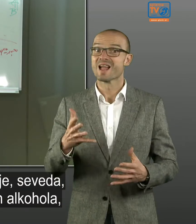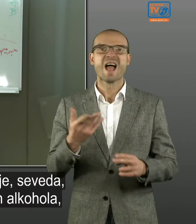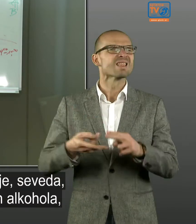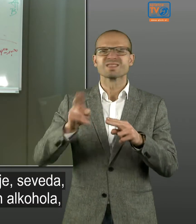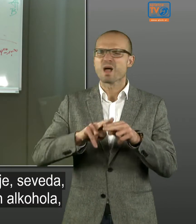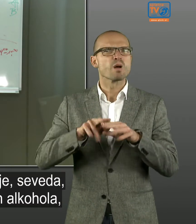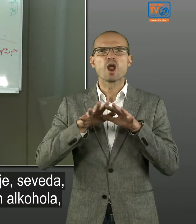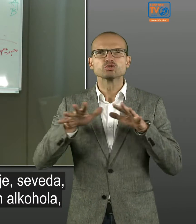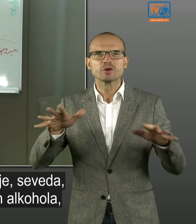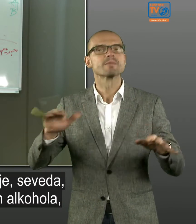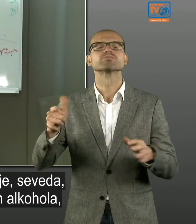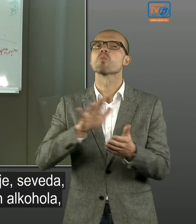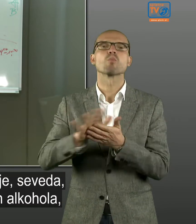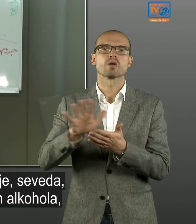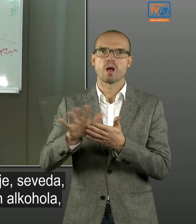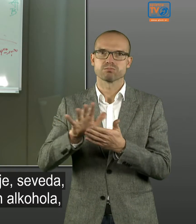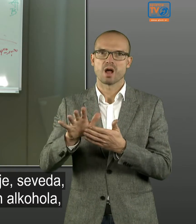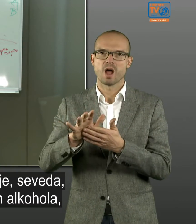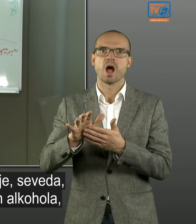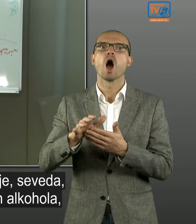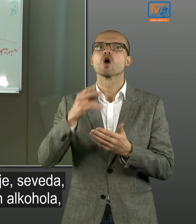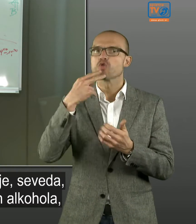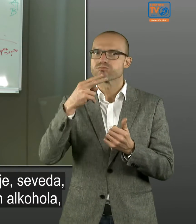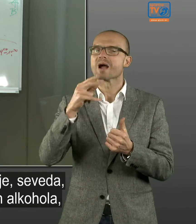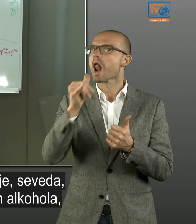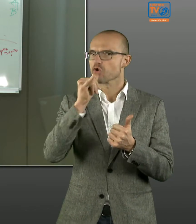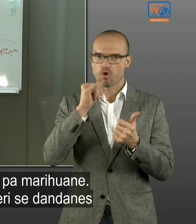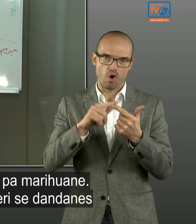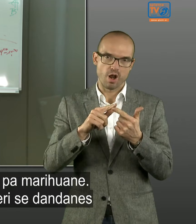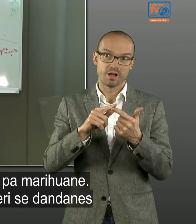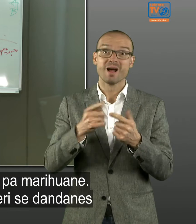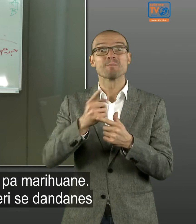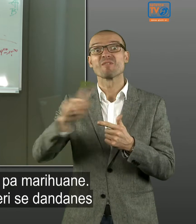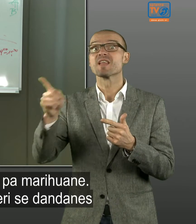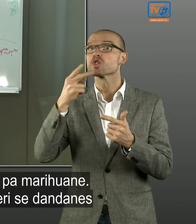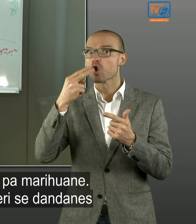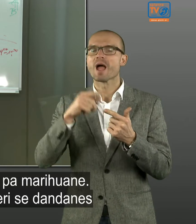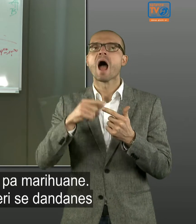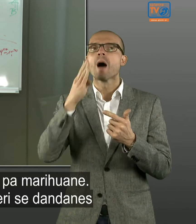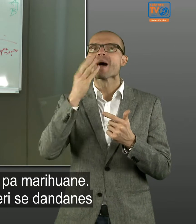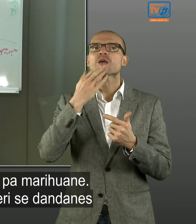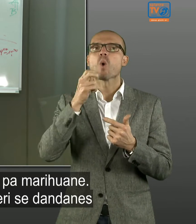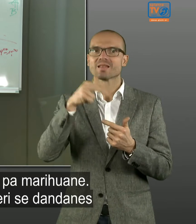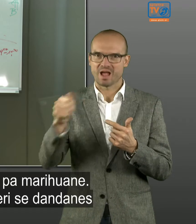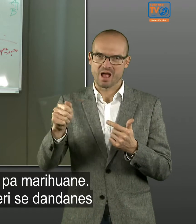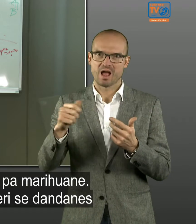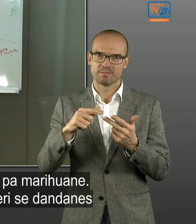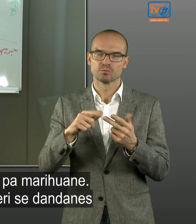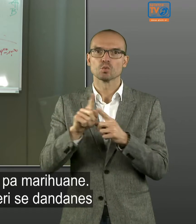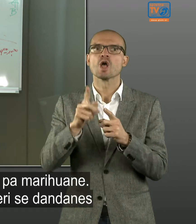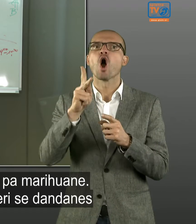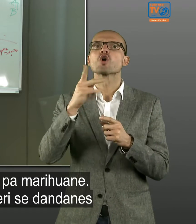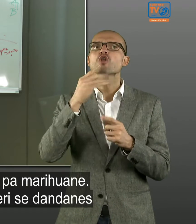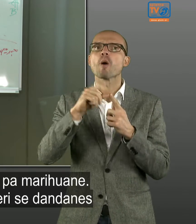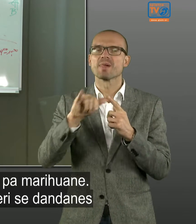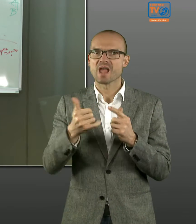Najbolj razširjena je seveda uporaba tobaka in alkohola, od prepovedanih drog pa marihuane, tudi konopljo, o